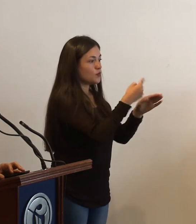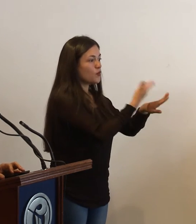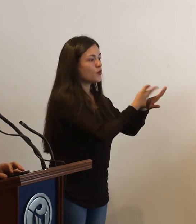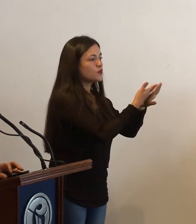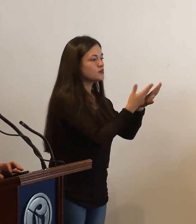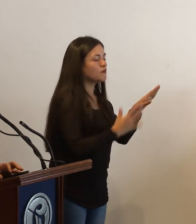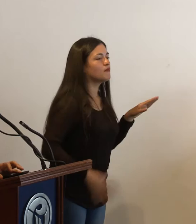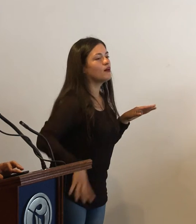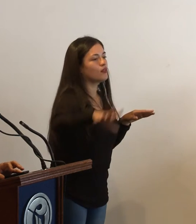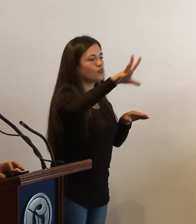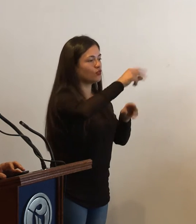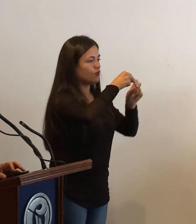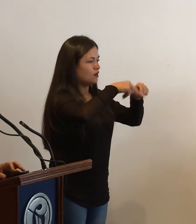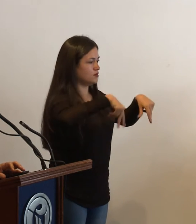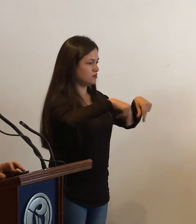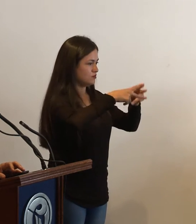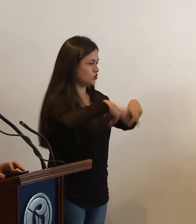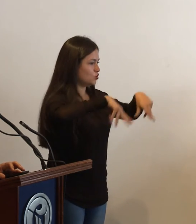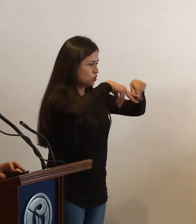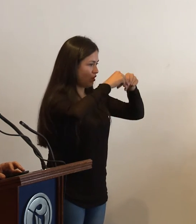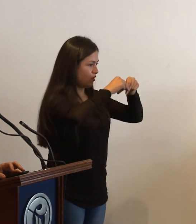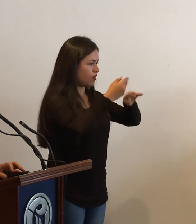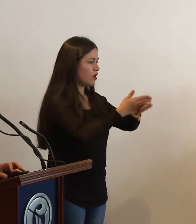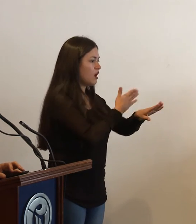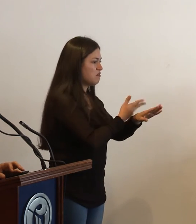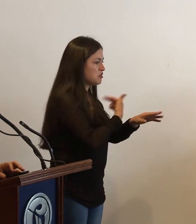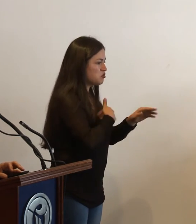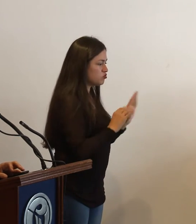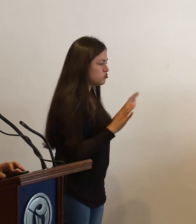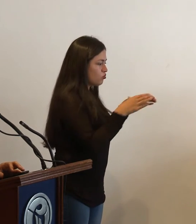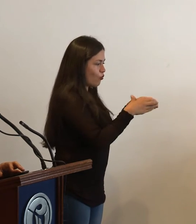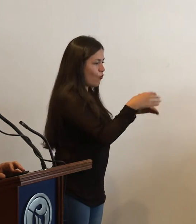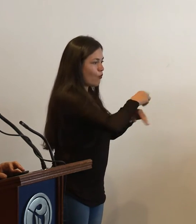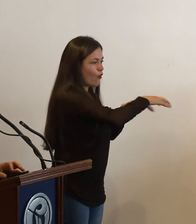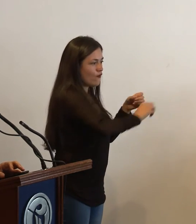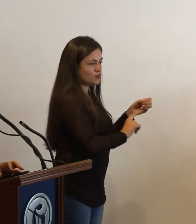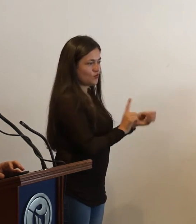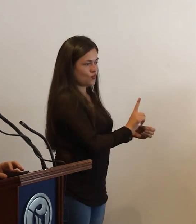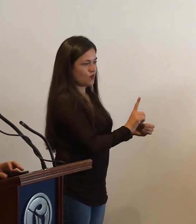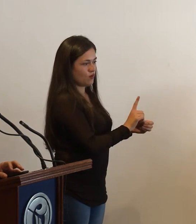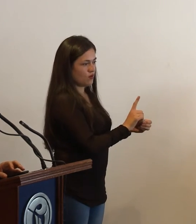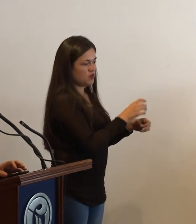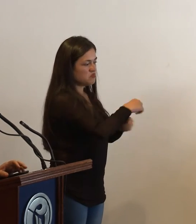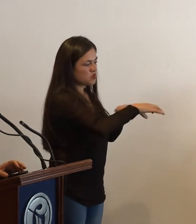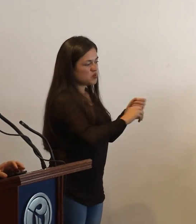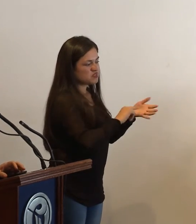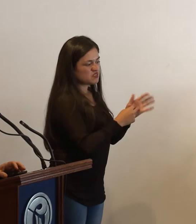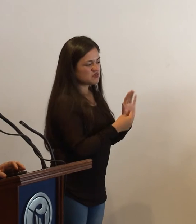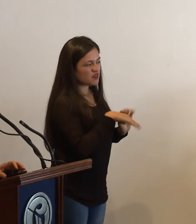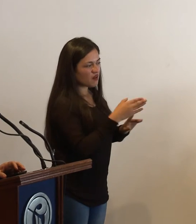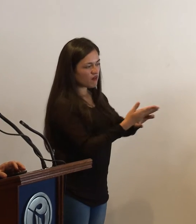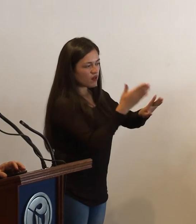sociedad. O sea, de pronto en un comienzo la educación popular estaba pensada más para el trabajo con